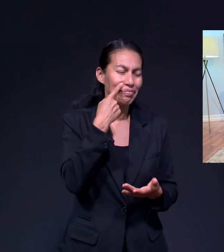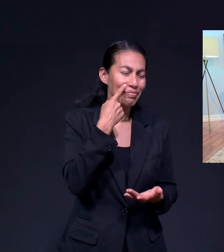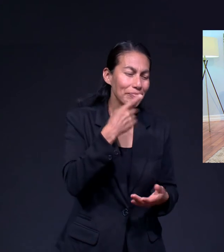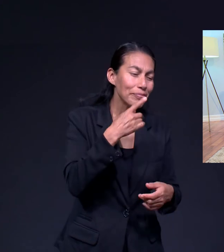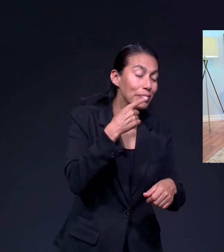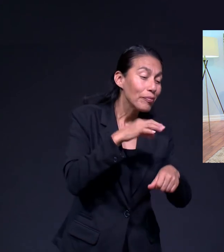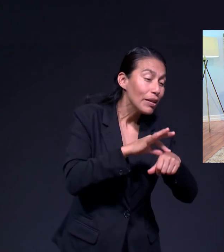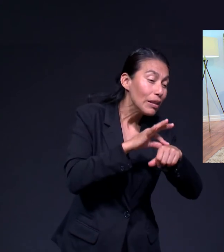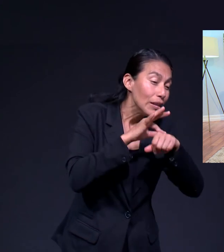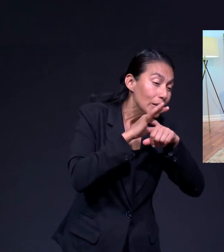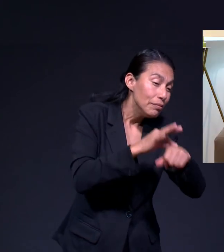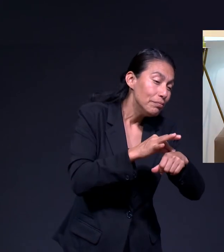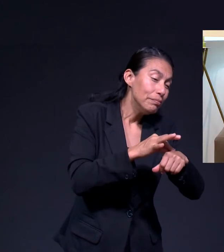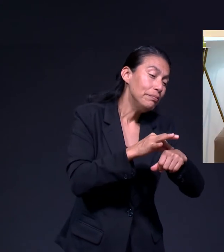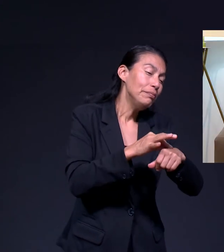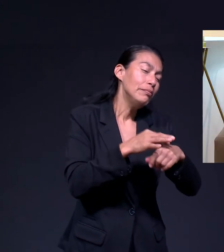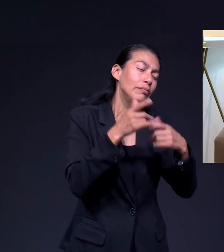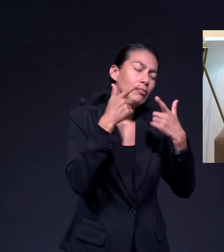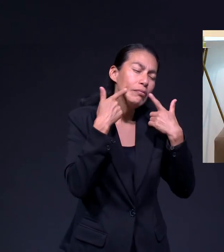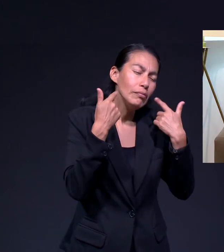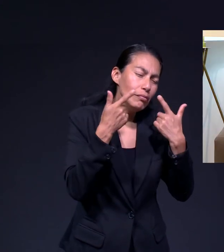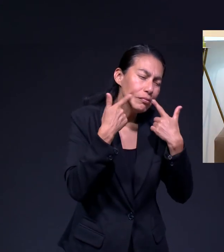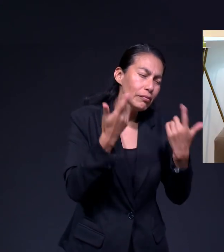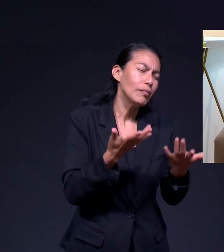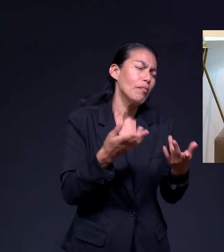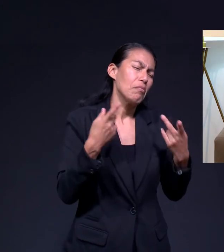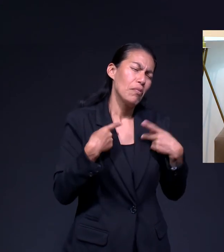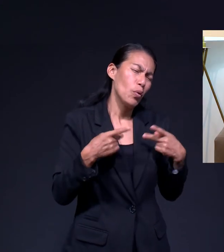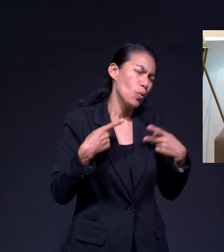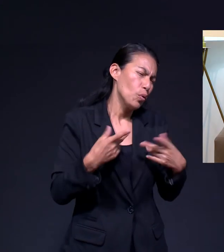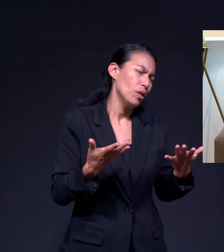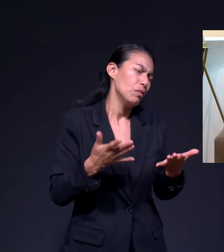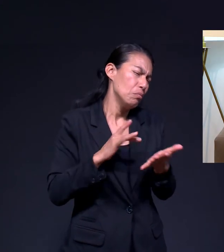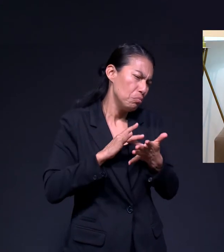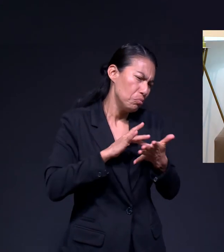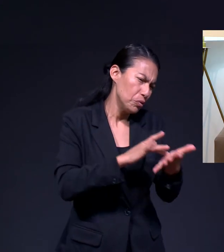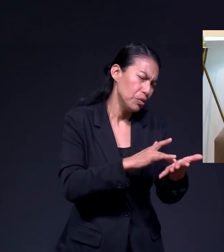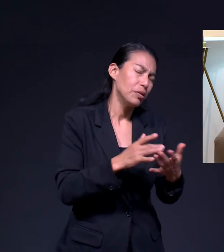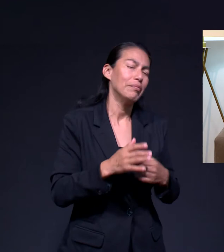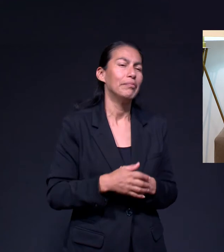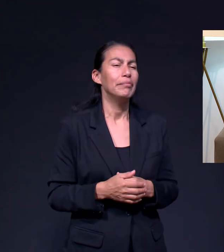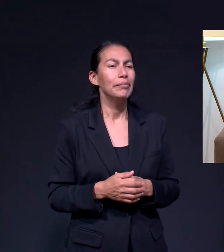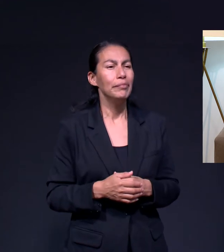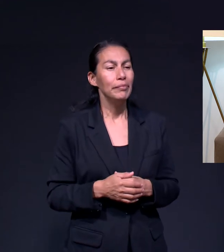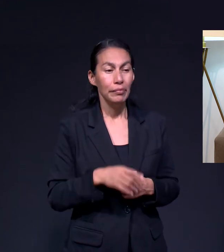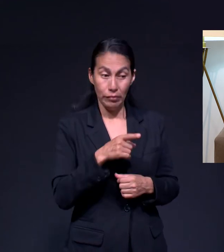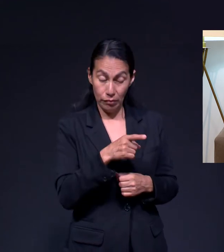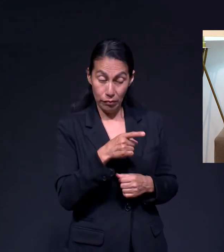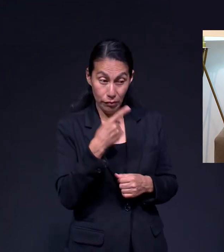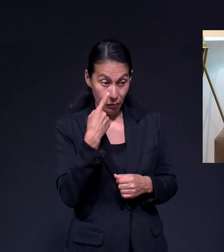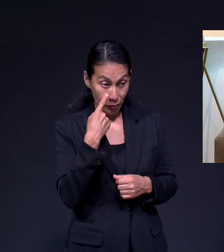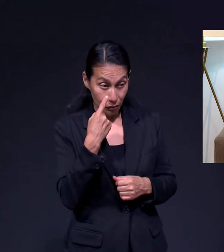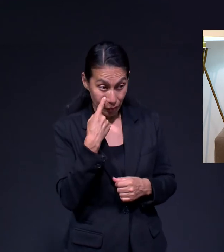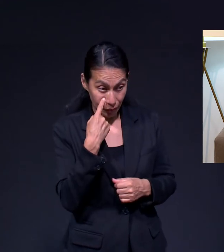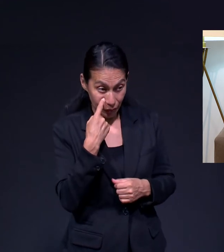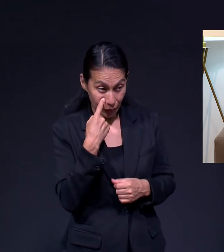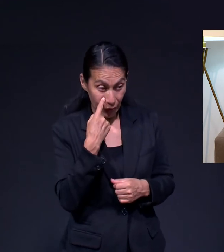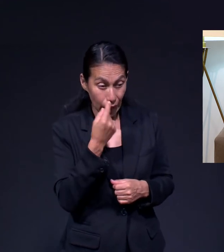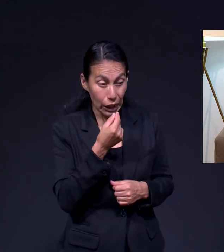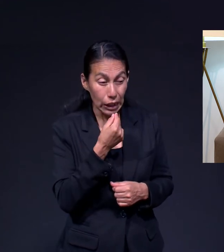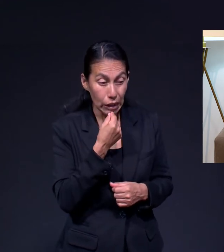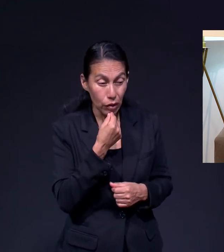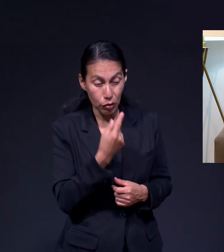posible para que ustedes vieran una manifestación de su gracia con gente con la ayuda que la gente les prestó